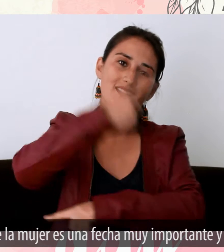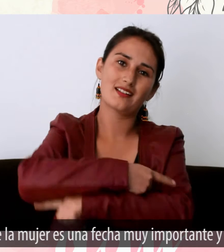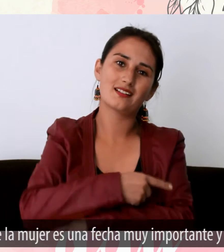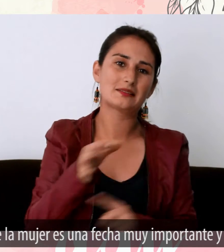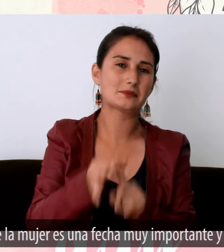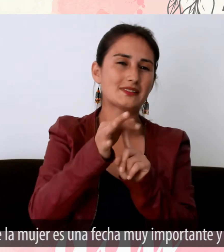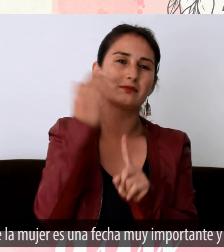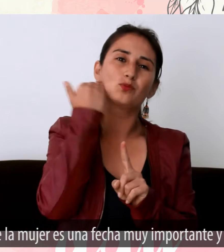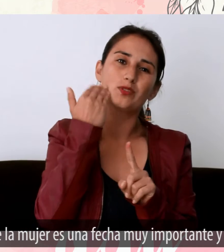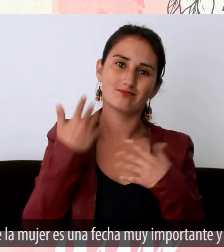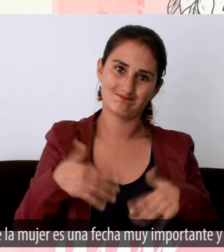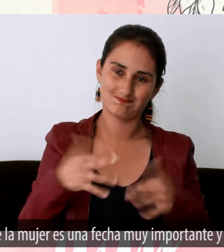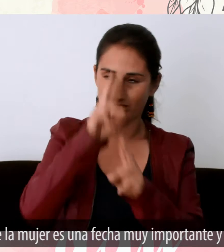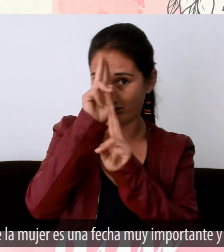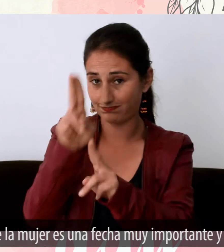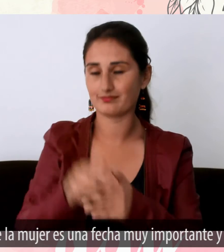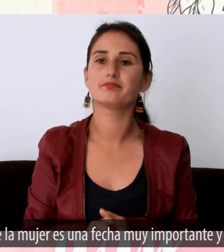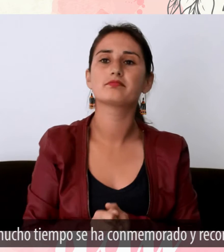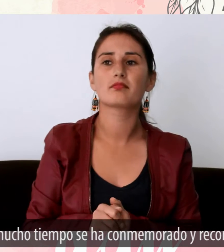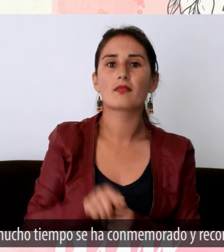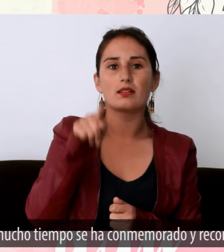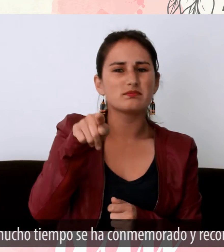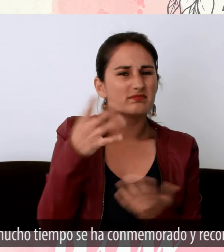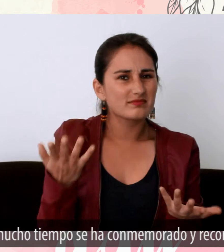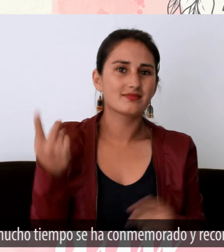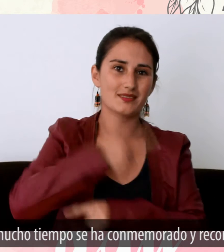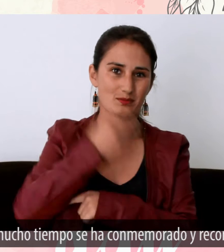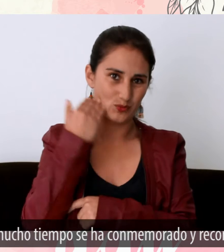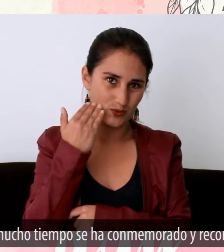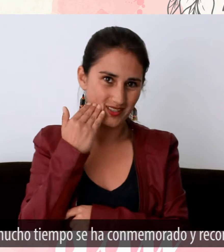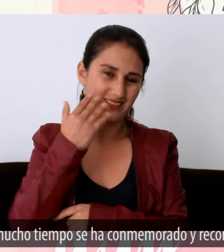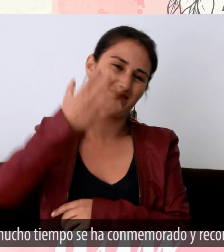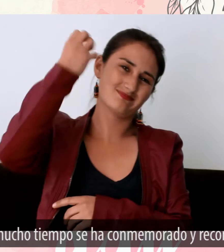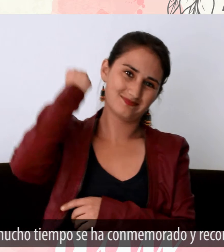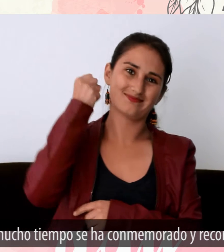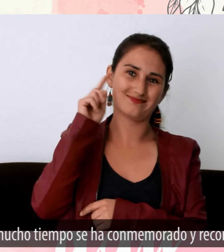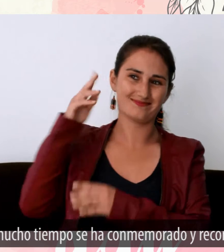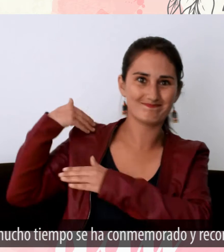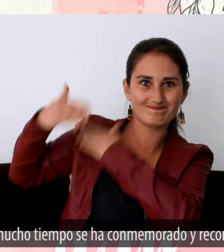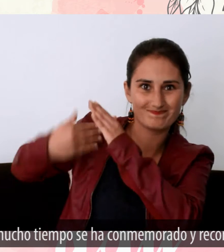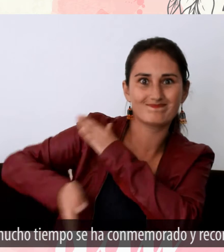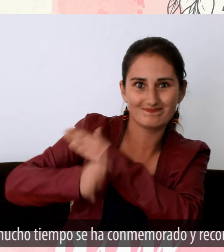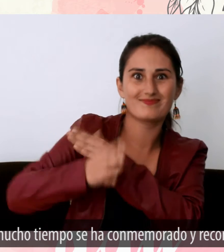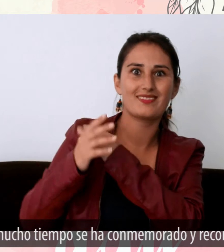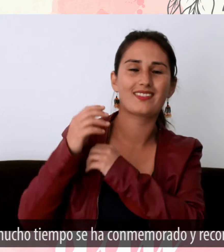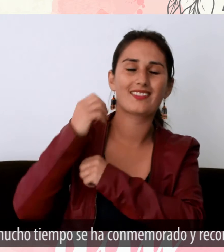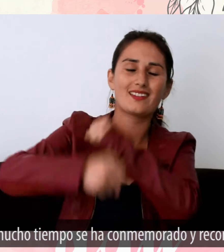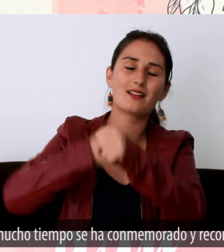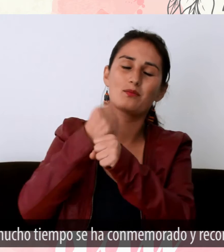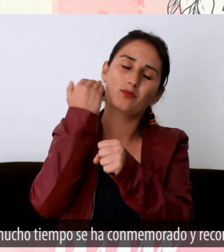El Día de la Mujer es una fecha muy importante y especial. Por mucho tiempo se ha conmemorado y